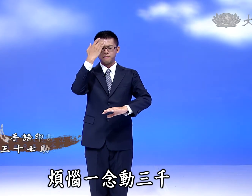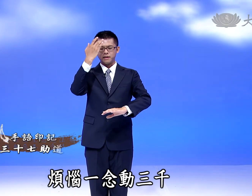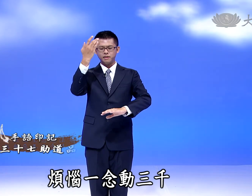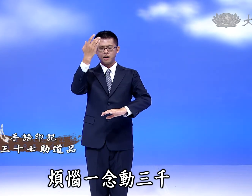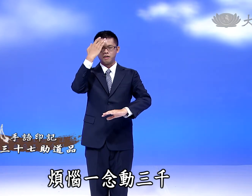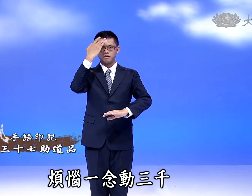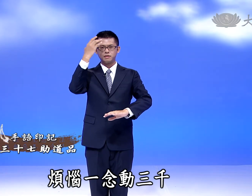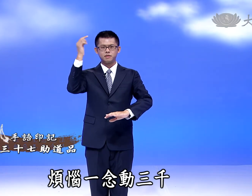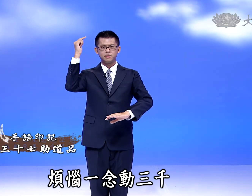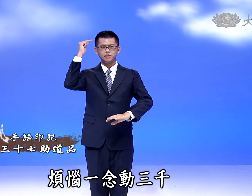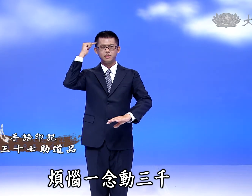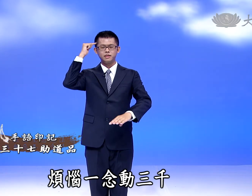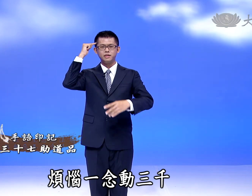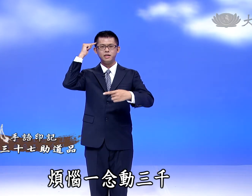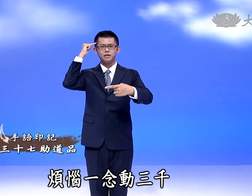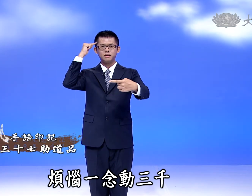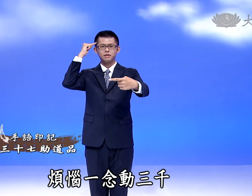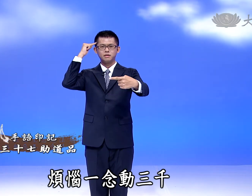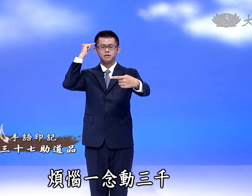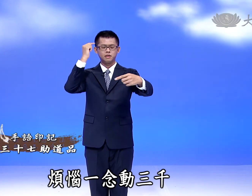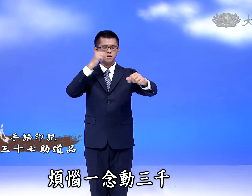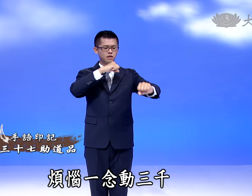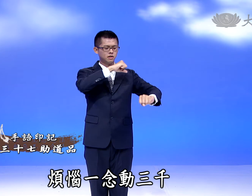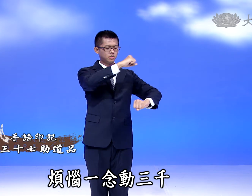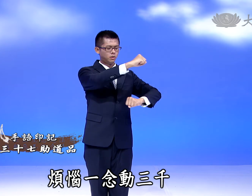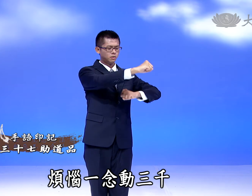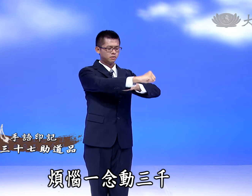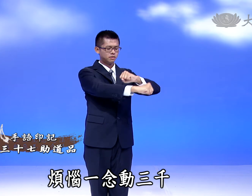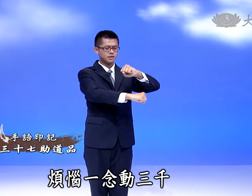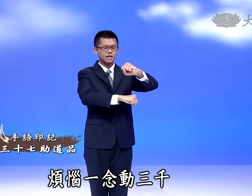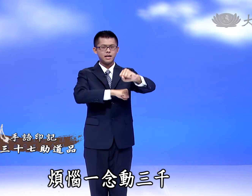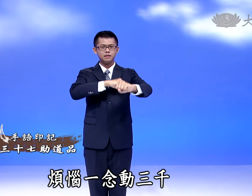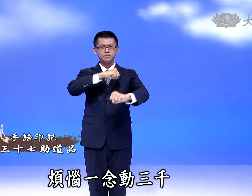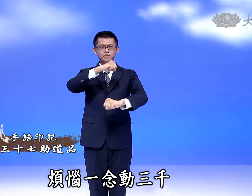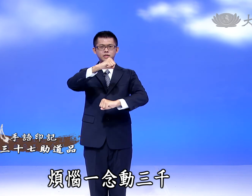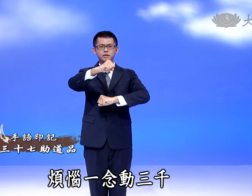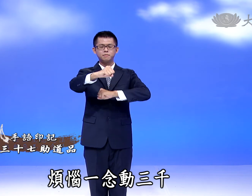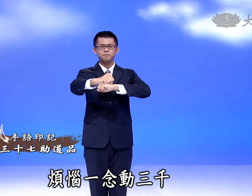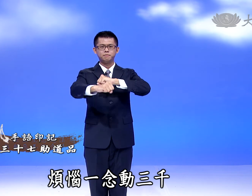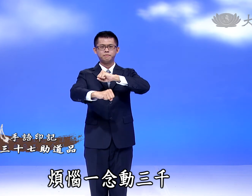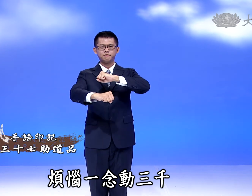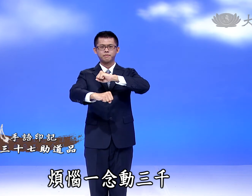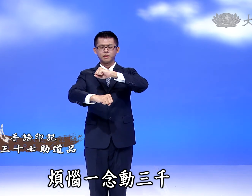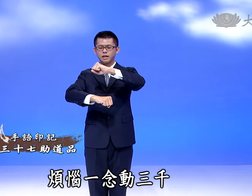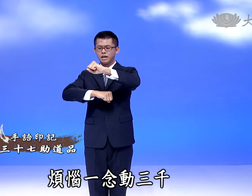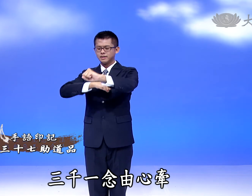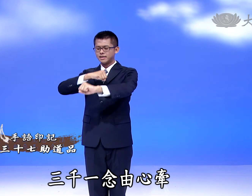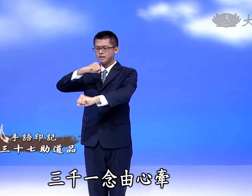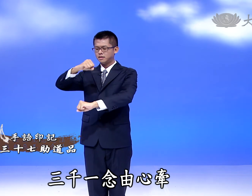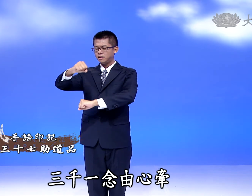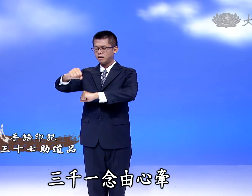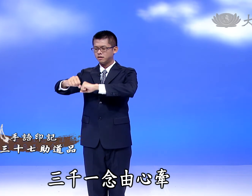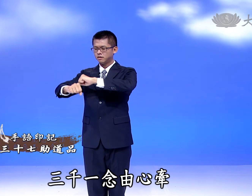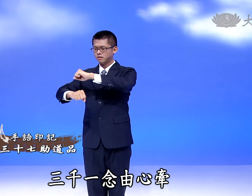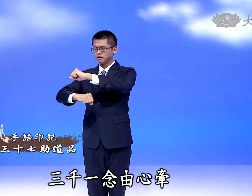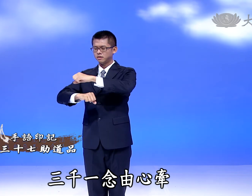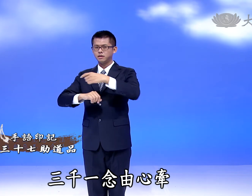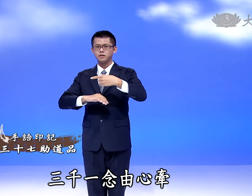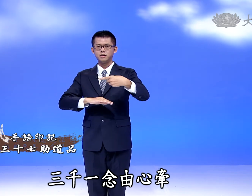烦恼一念动三千，三千一